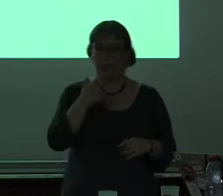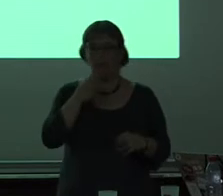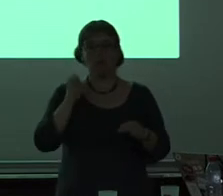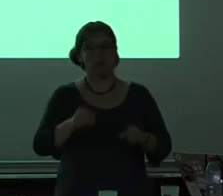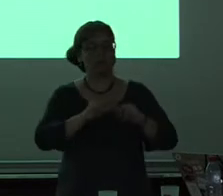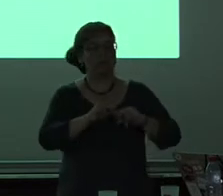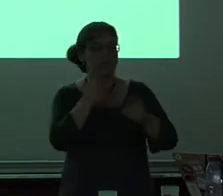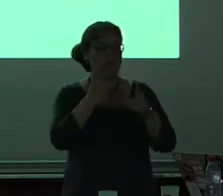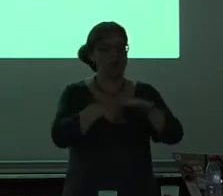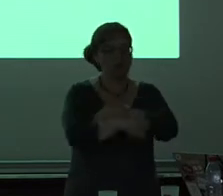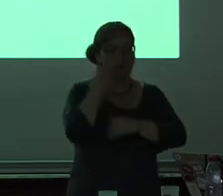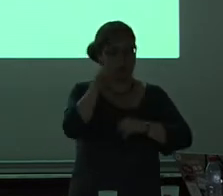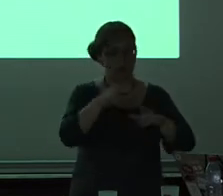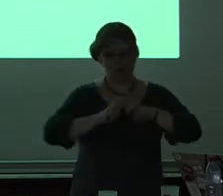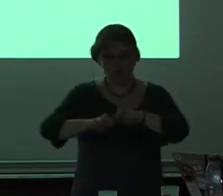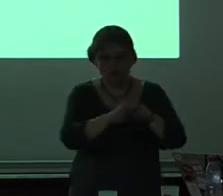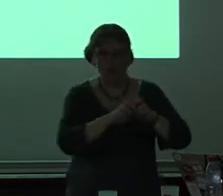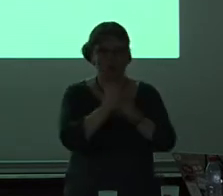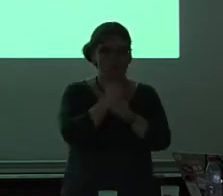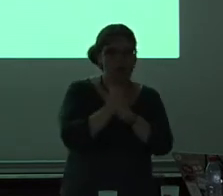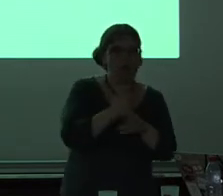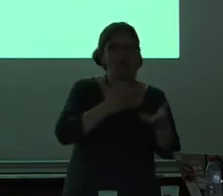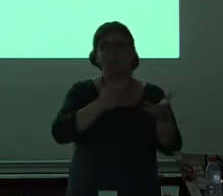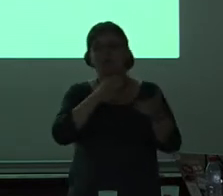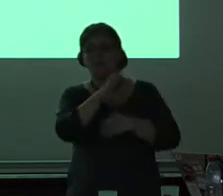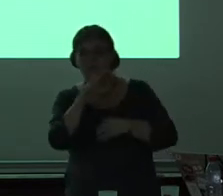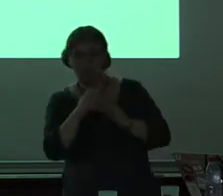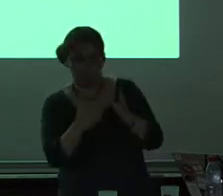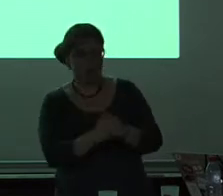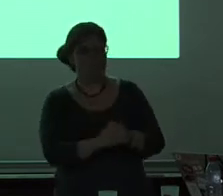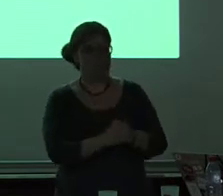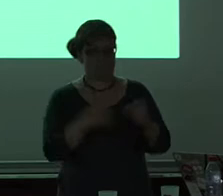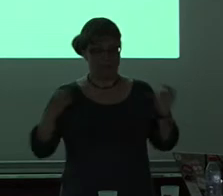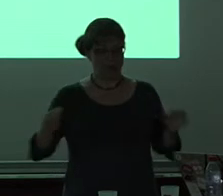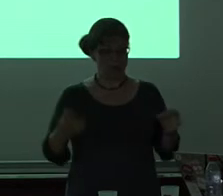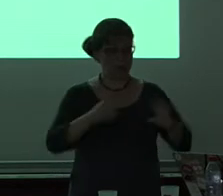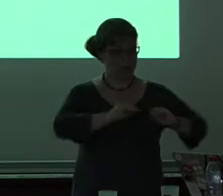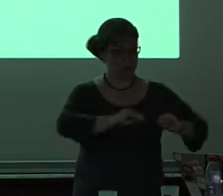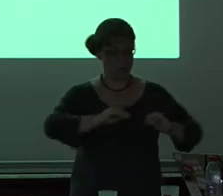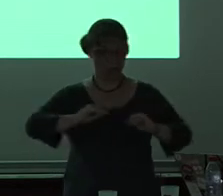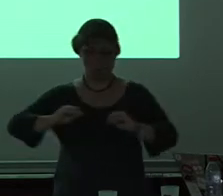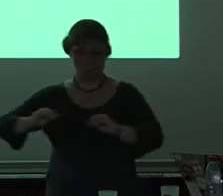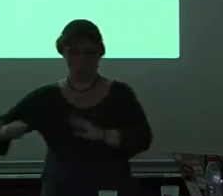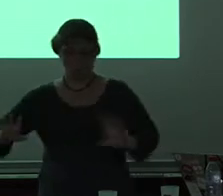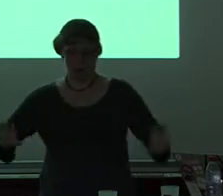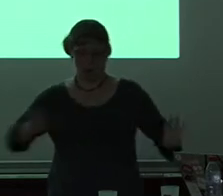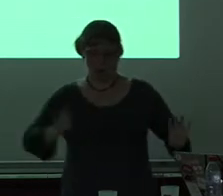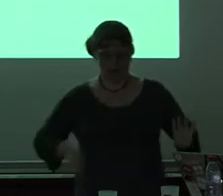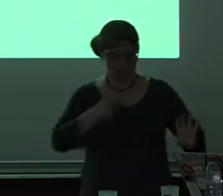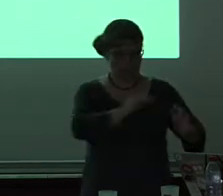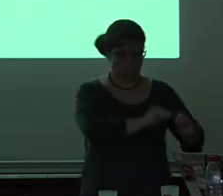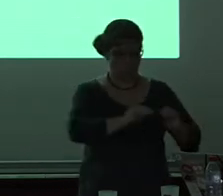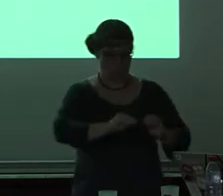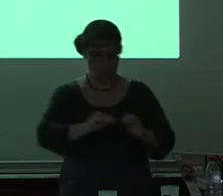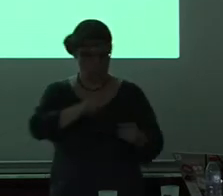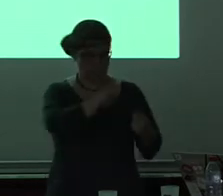job. Chacun de mes cours m'a obligée à me confronter à ce que je savais et à apprendre de manière extrêmement